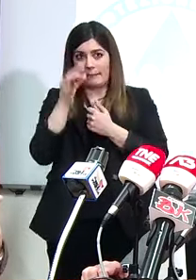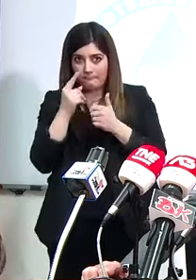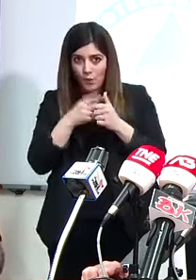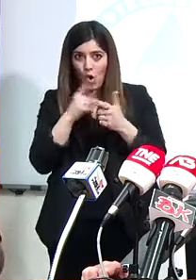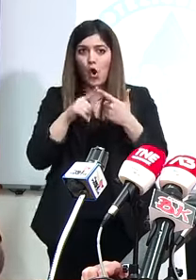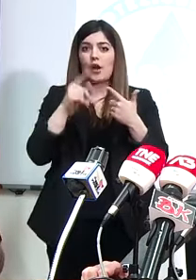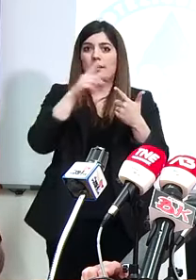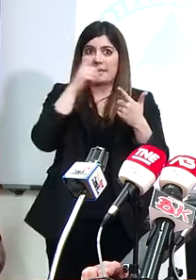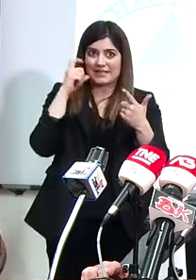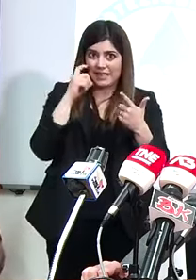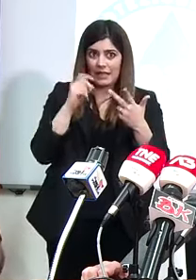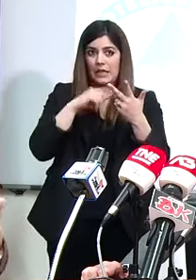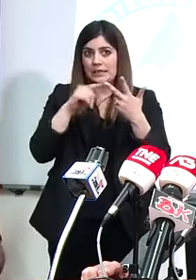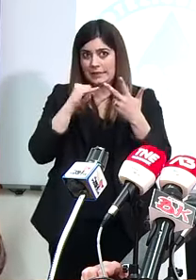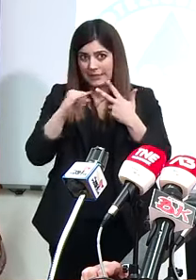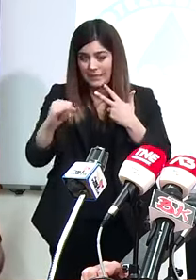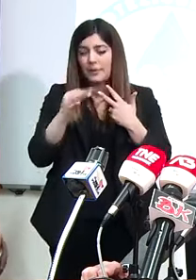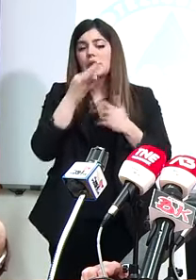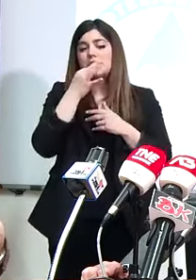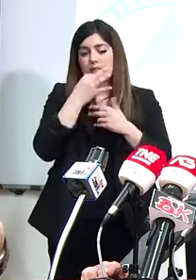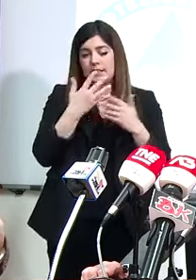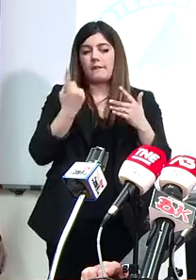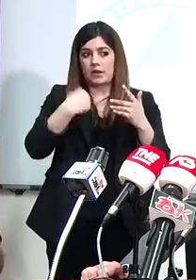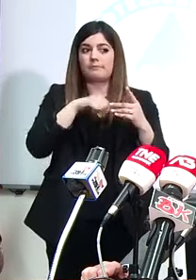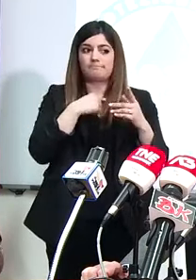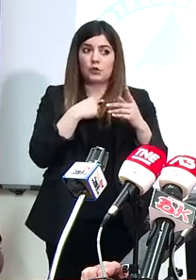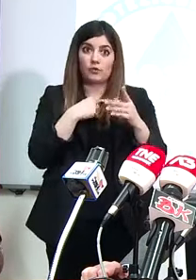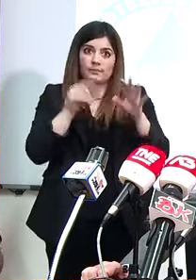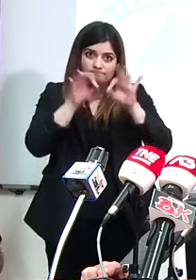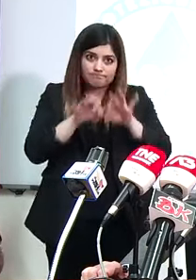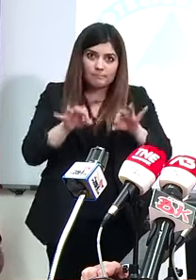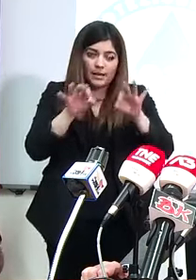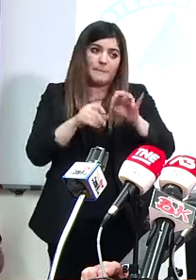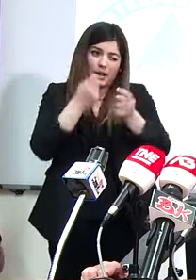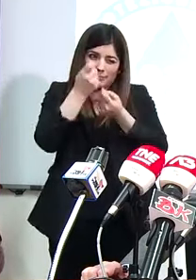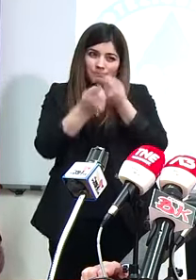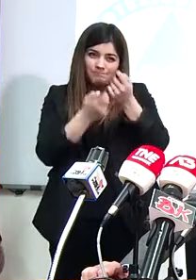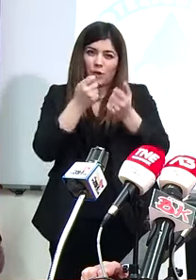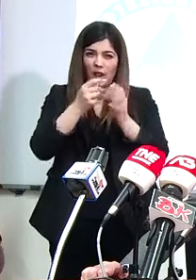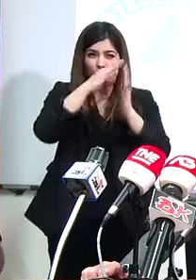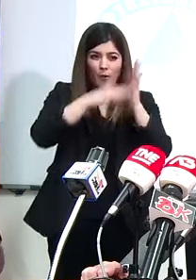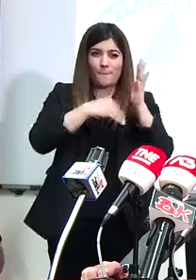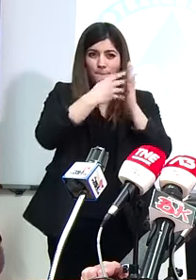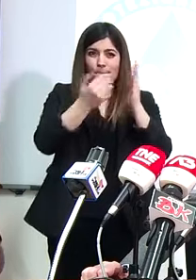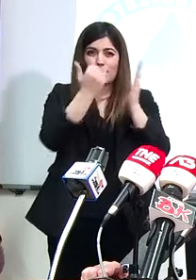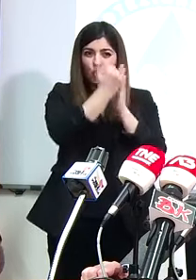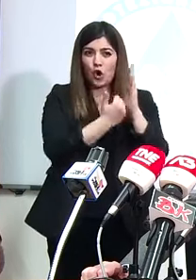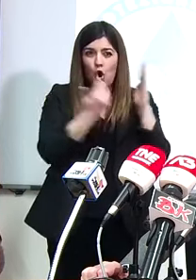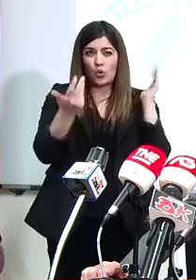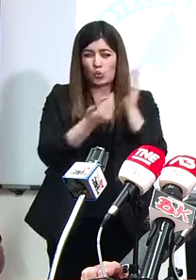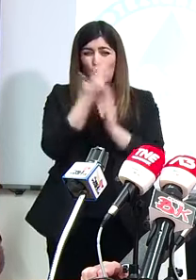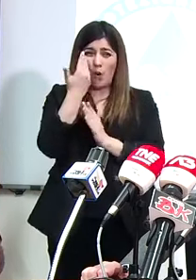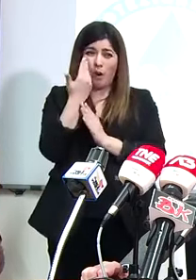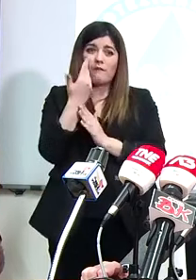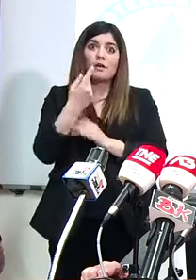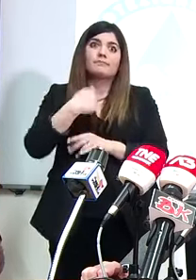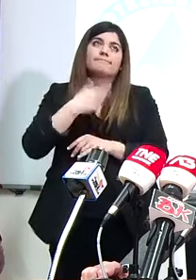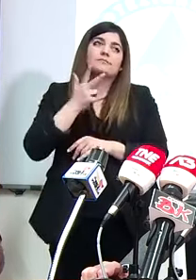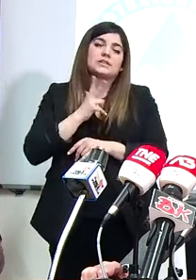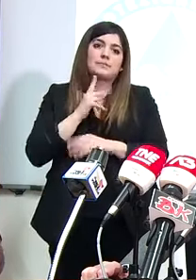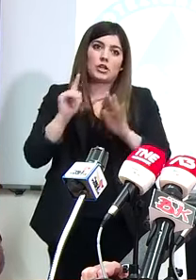a riaprire le vista e quindi stiamo proprio cercando di buttare giù un nuovo protocollo e mi auguro che resti ma la prossima